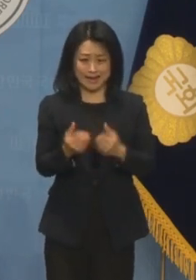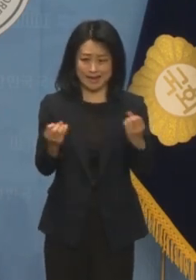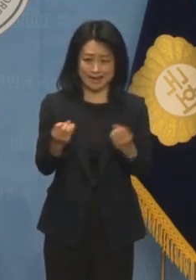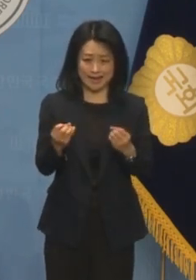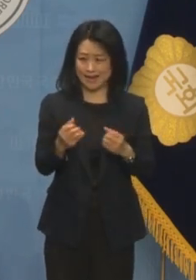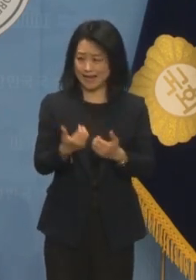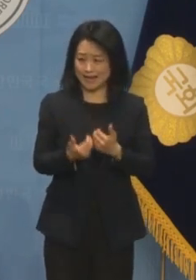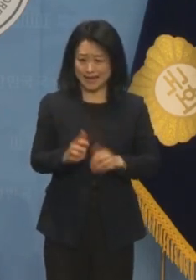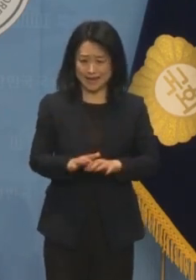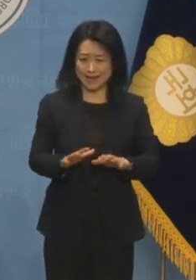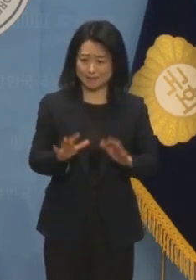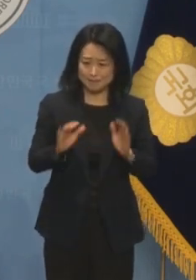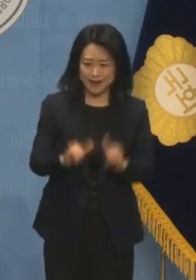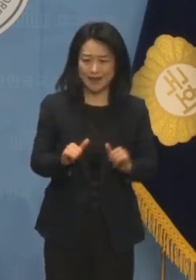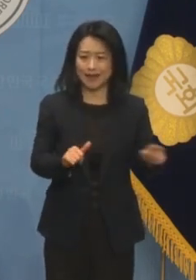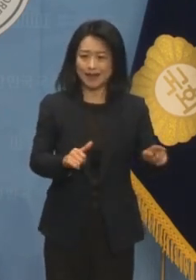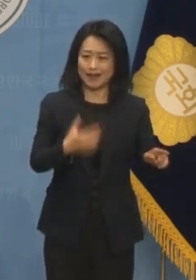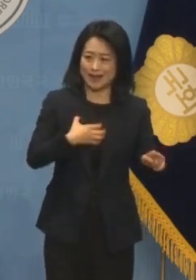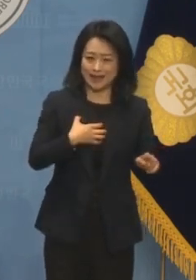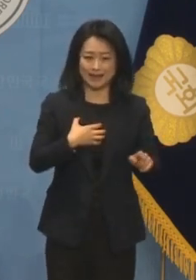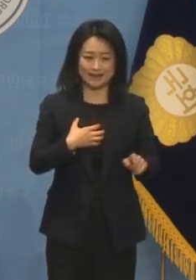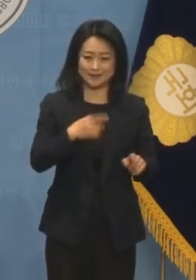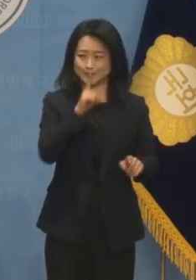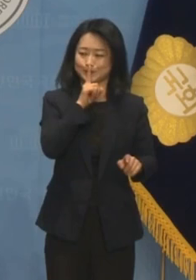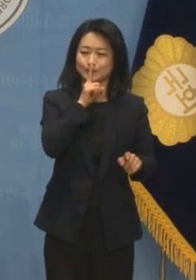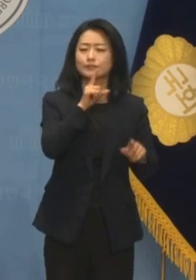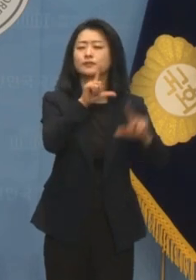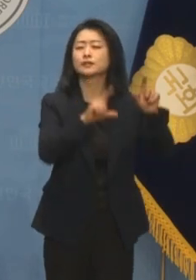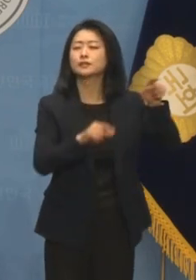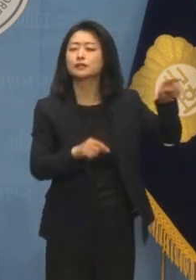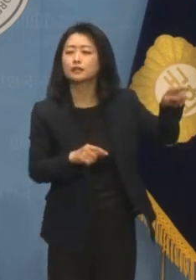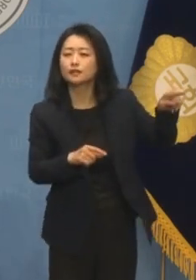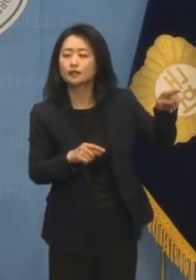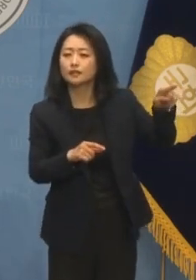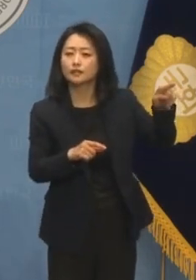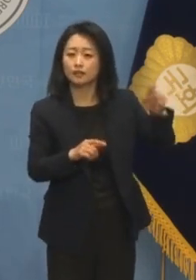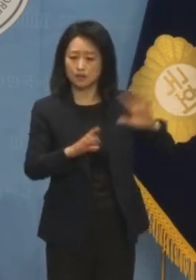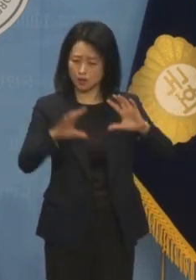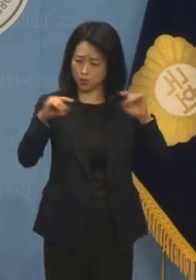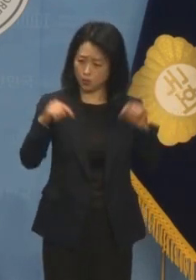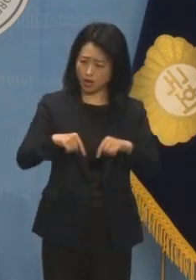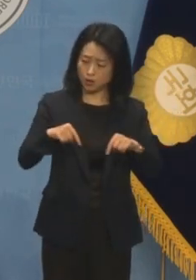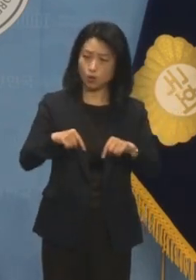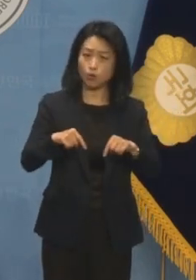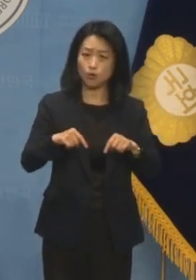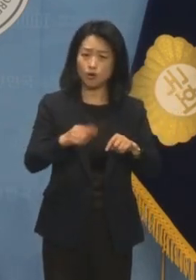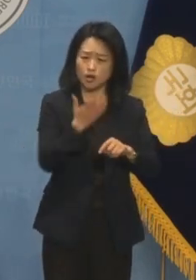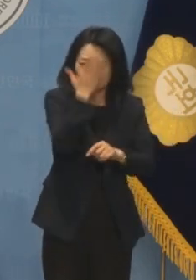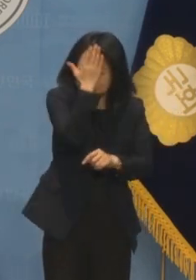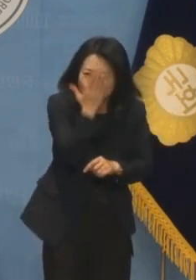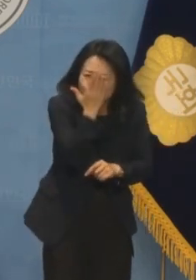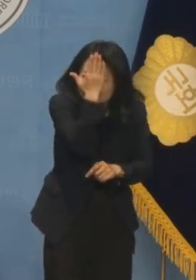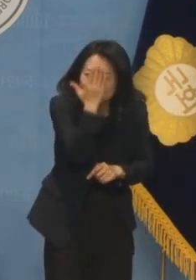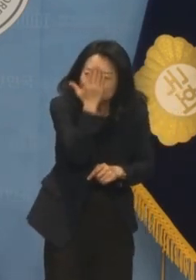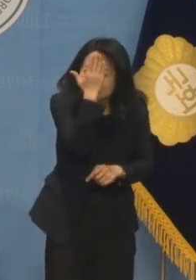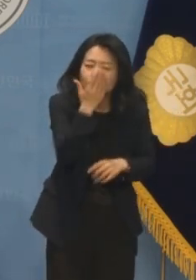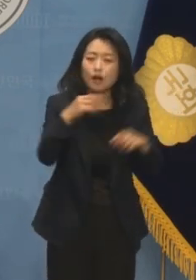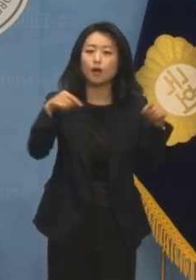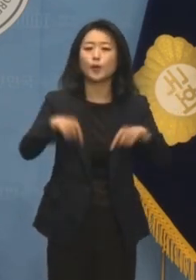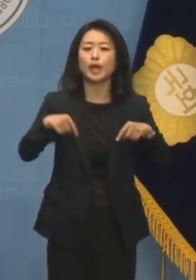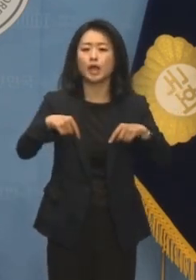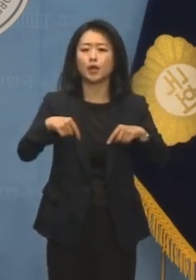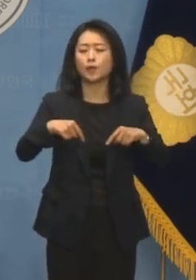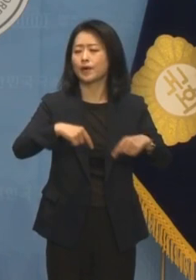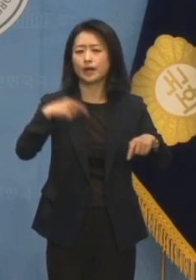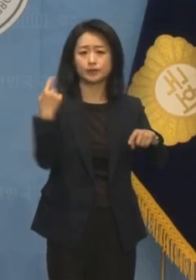일본의 라인 강탈에 엄중 항의하지 못하는 윤석열 대통령의 외교는 구력 외교에 급한 왕이